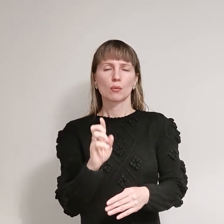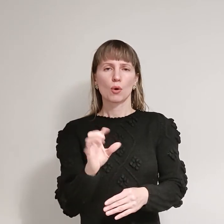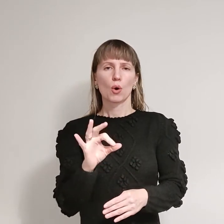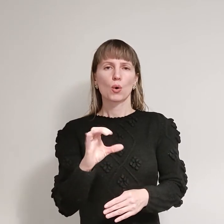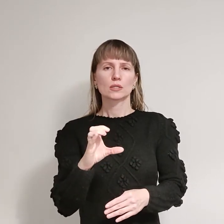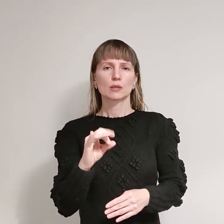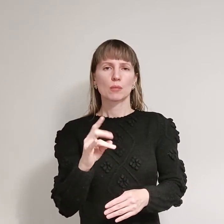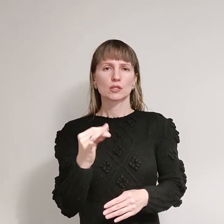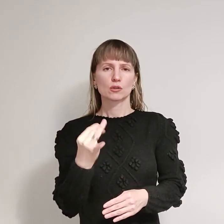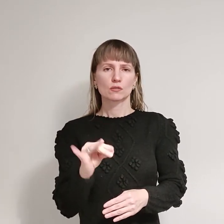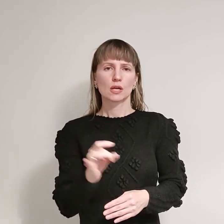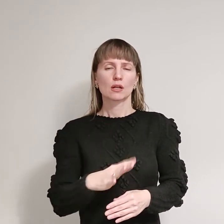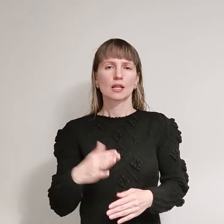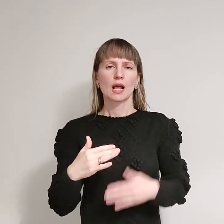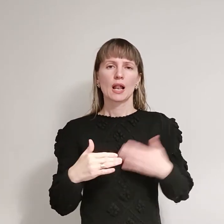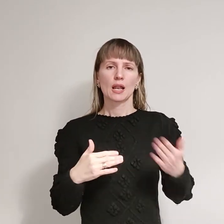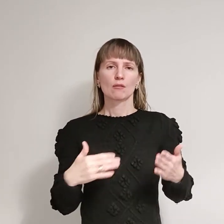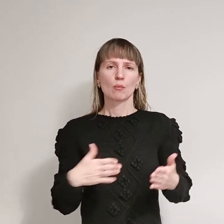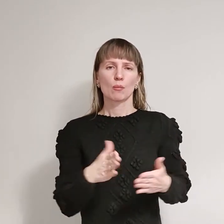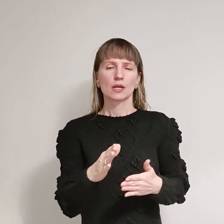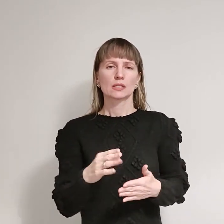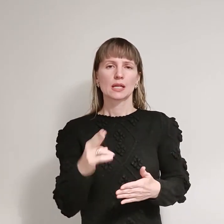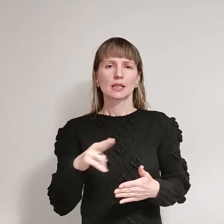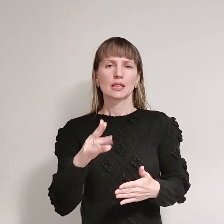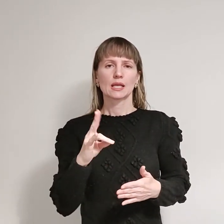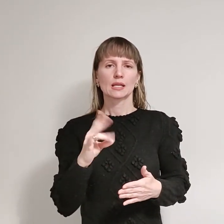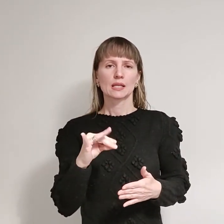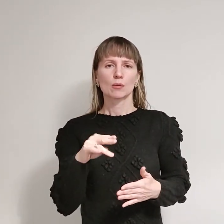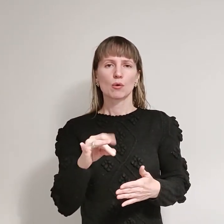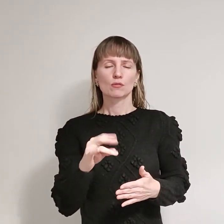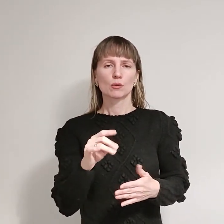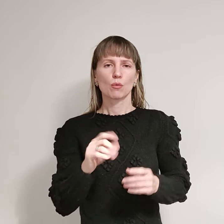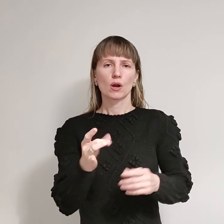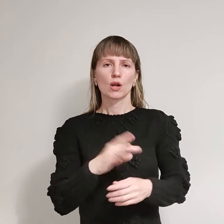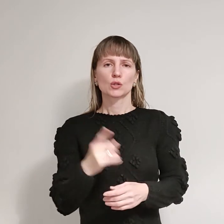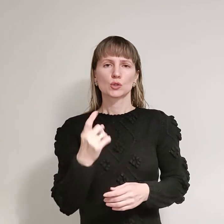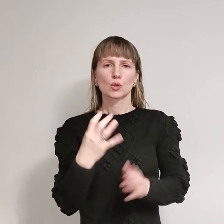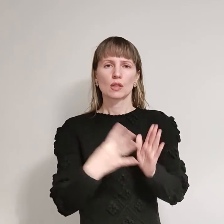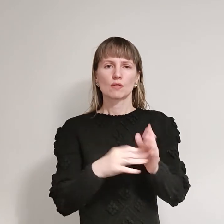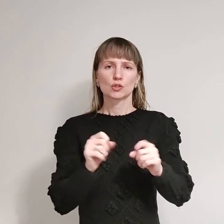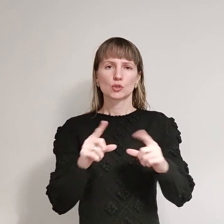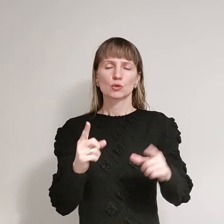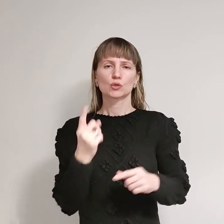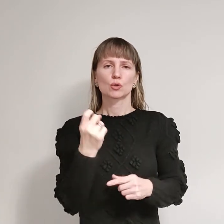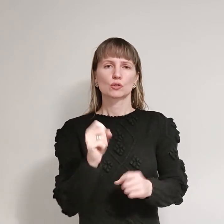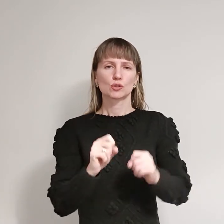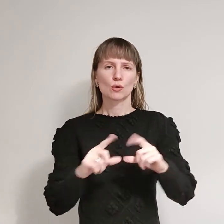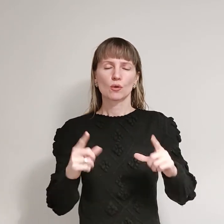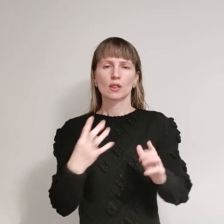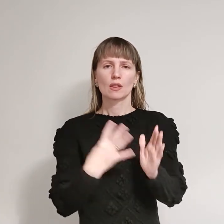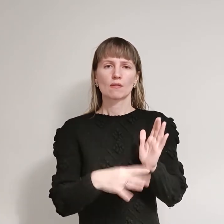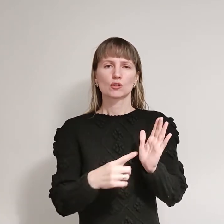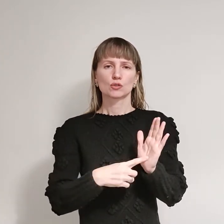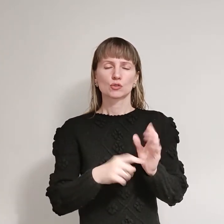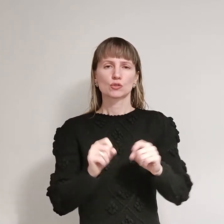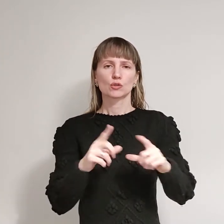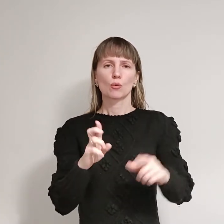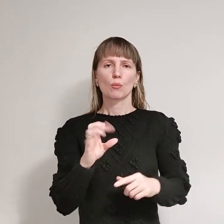і на лівому березі Дніпровського району. Будь ласка, приходьте, 109 школа, 100 школа, 96 школа, Городинський мікрорайон, Ладинська